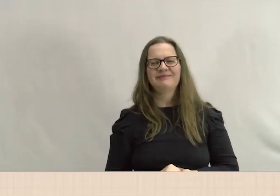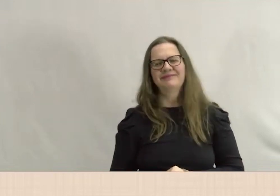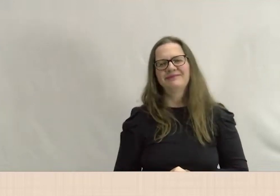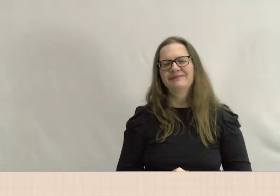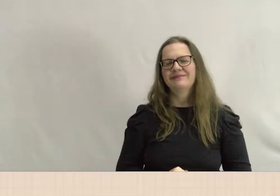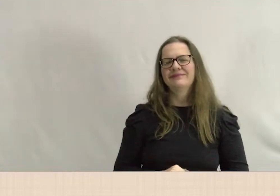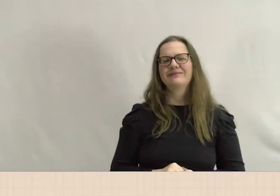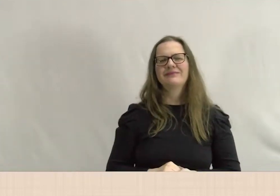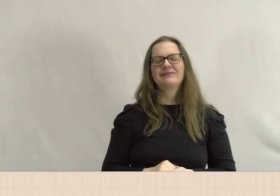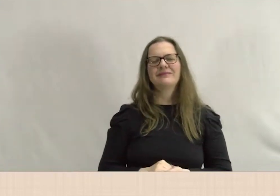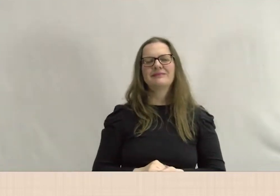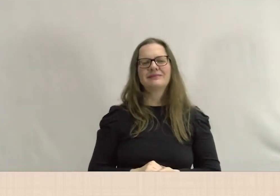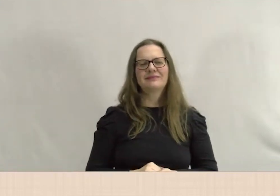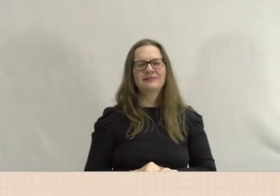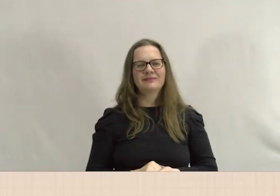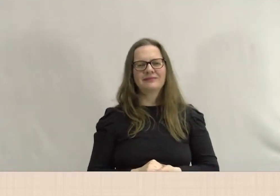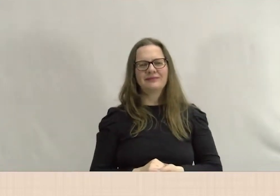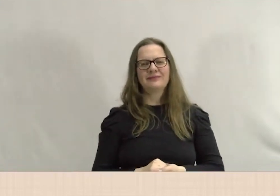Por que o Senhor